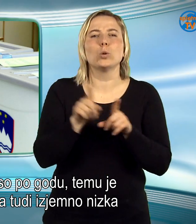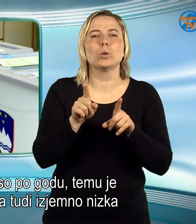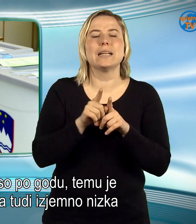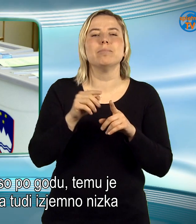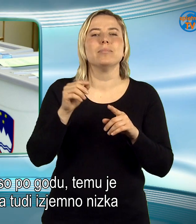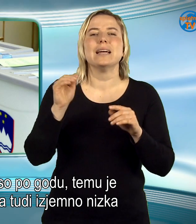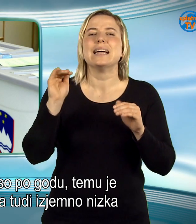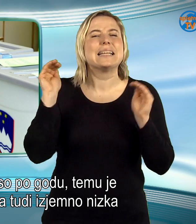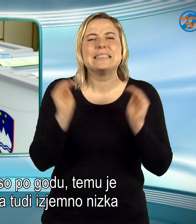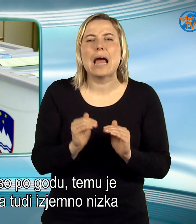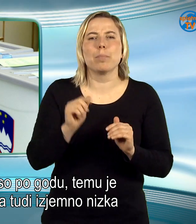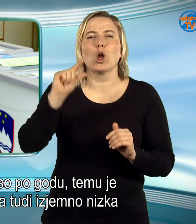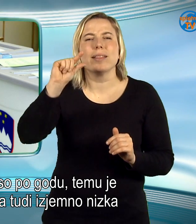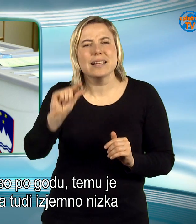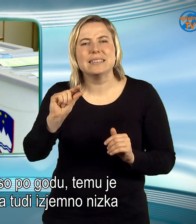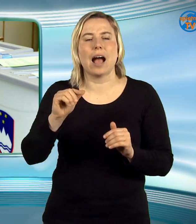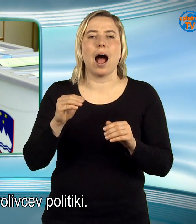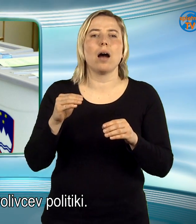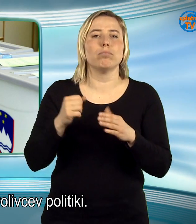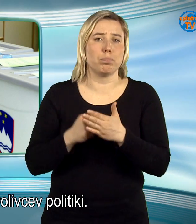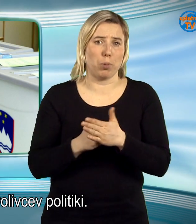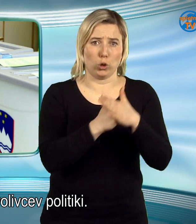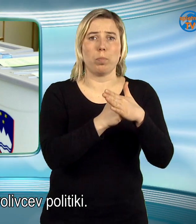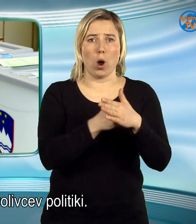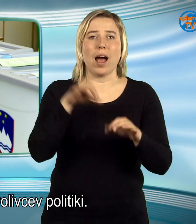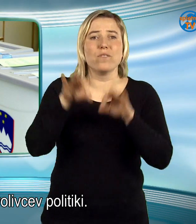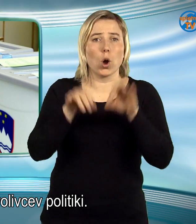nizka podpora volivcev politiki.